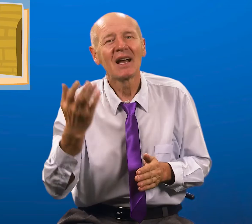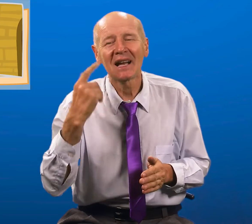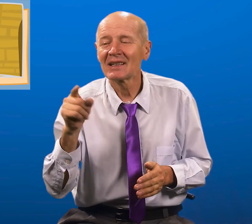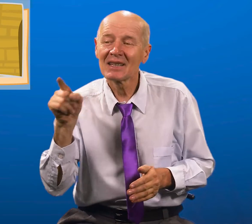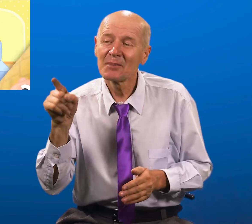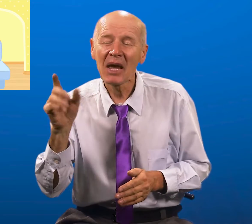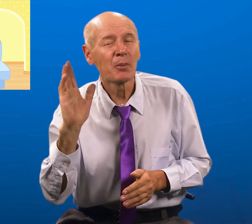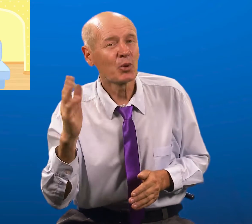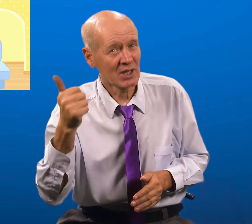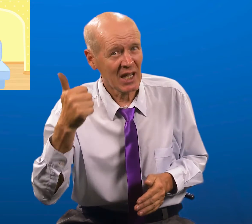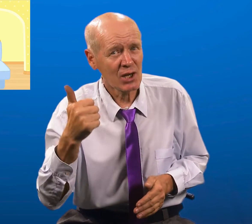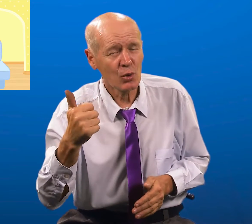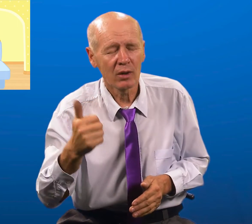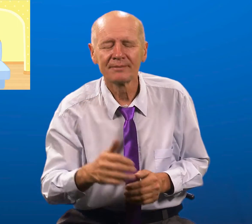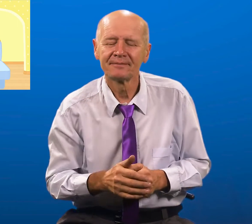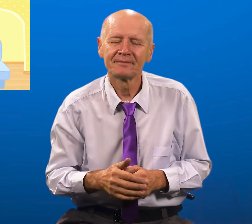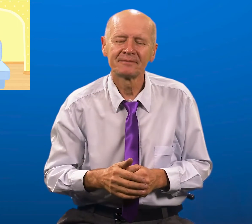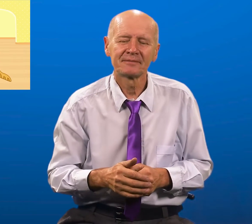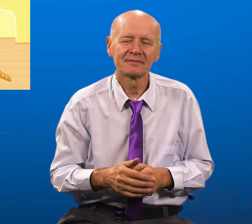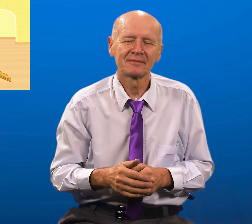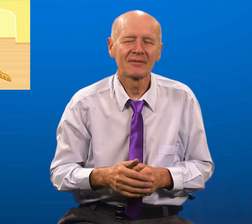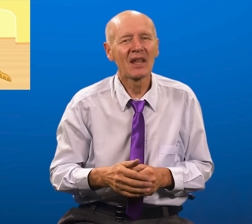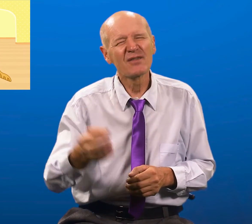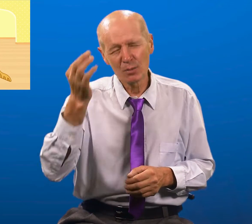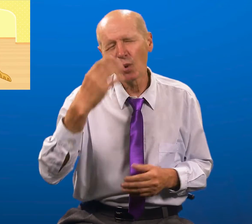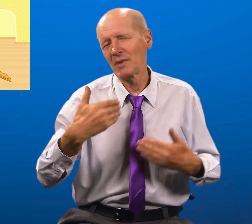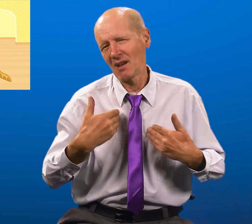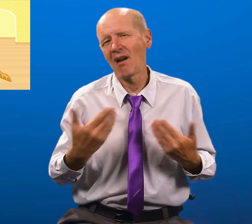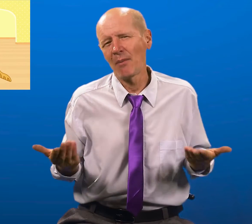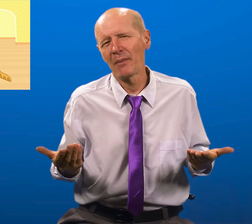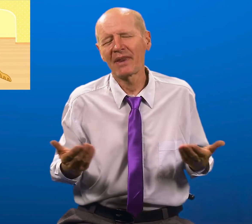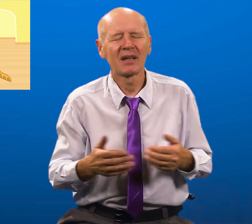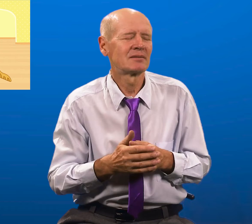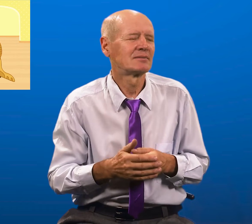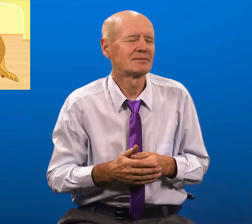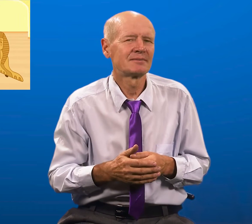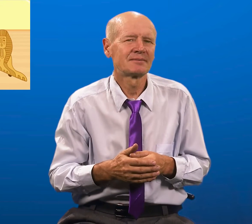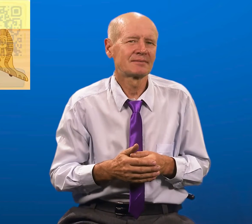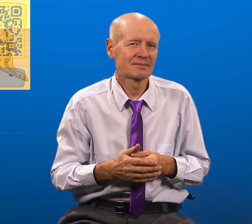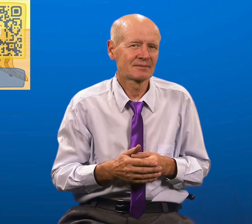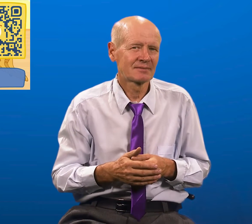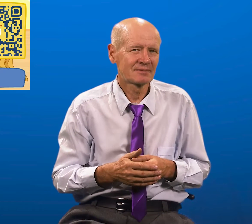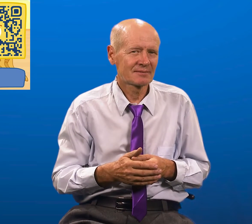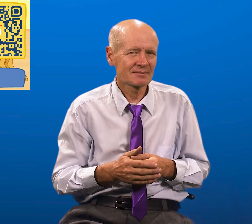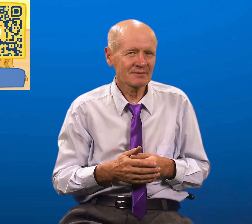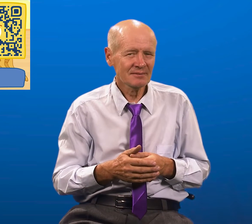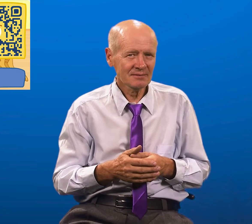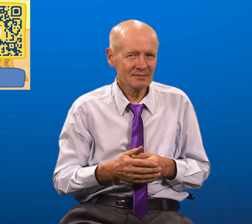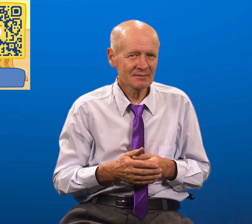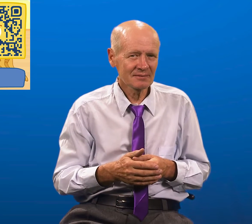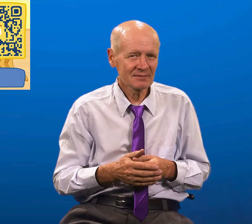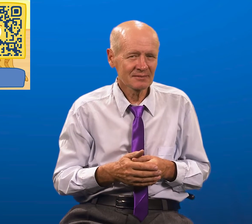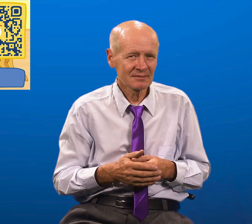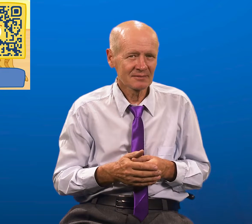тебе будет хорошо. И этот сон исполнился? Дорогие ребята, а вот о том, исполнится этот сон или нет, и